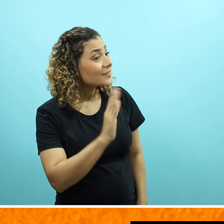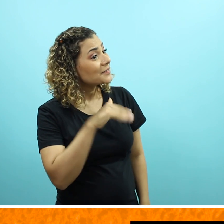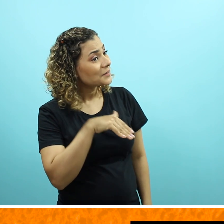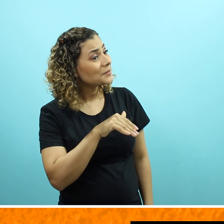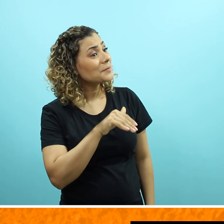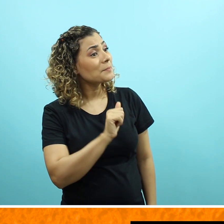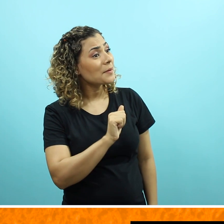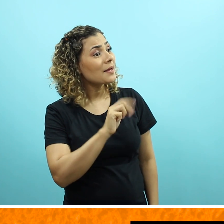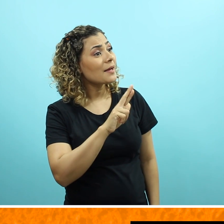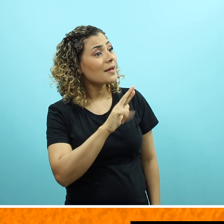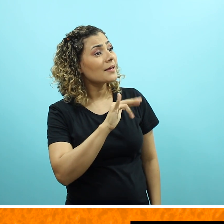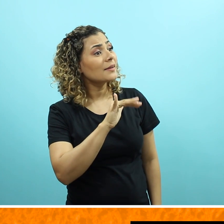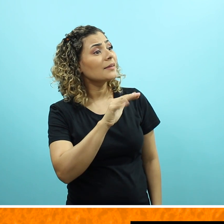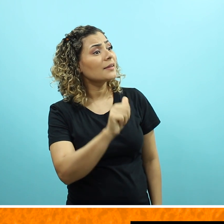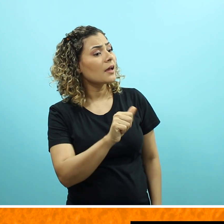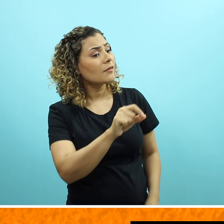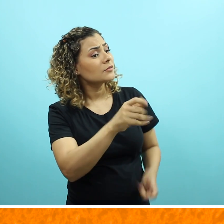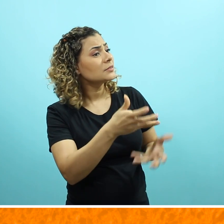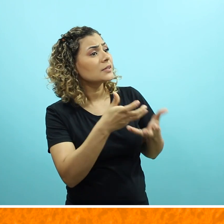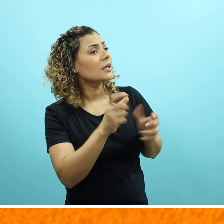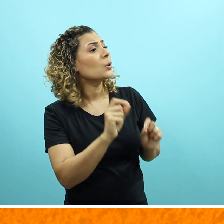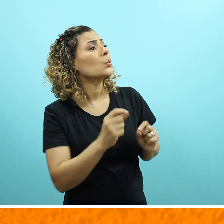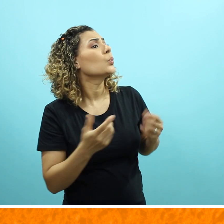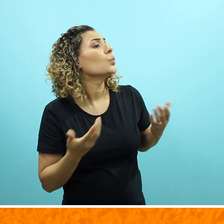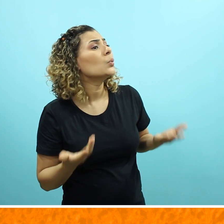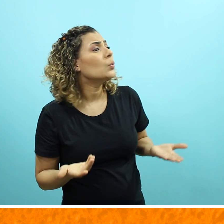o que deseja, Dona Maria?